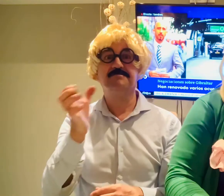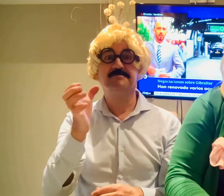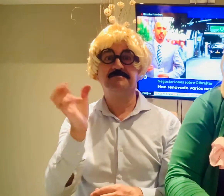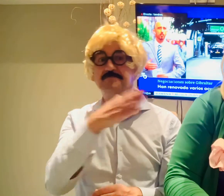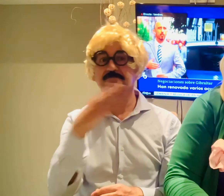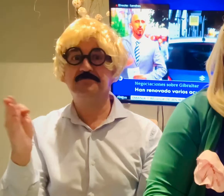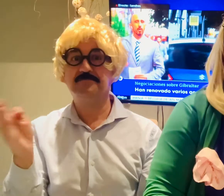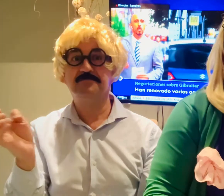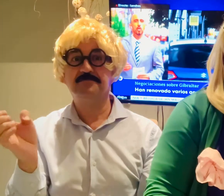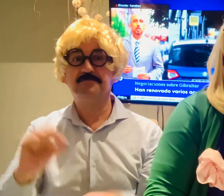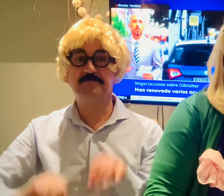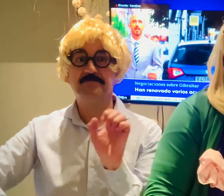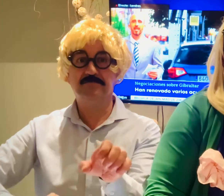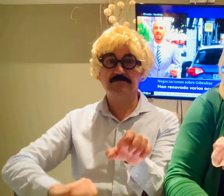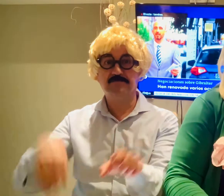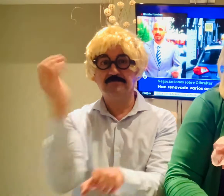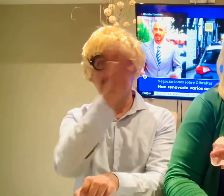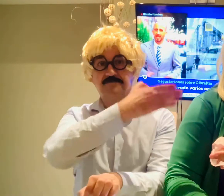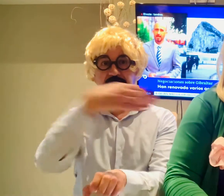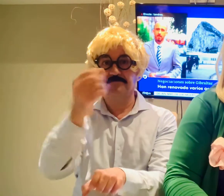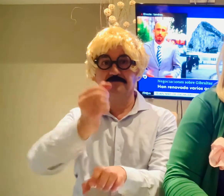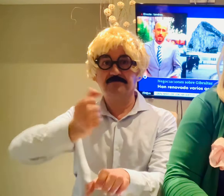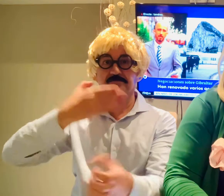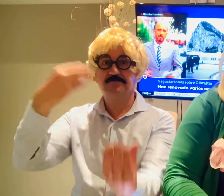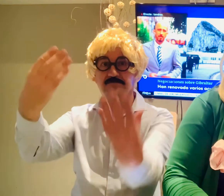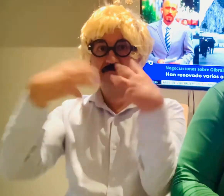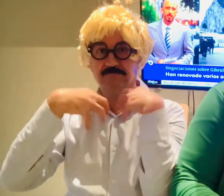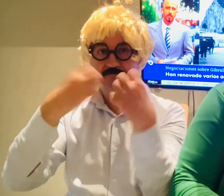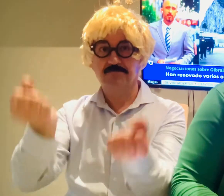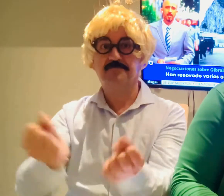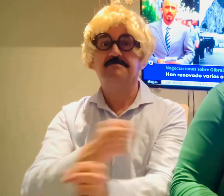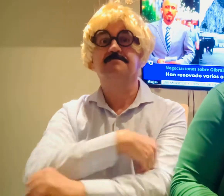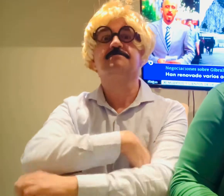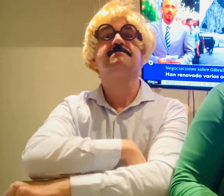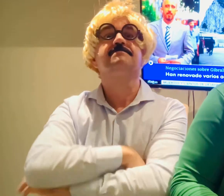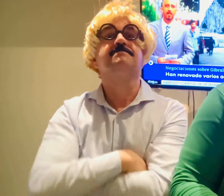Les ha informado Paca Garty mi compañero Jorge Nitales.